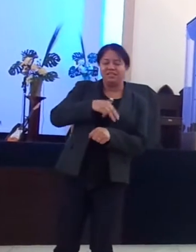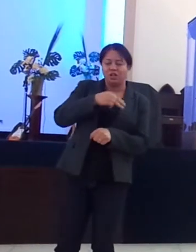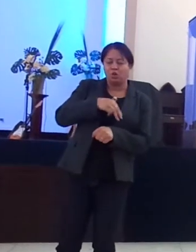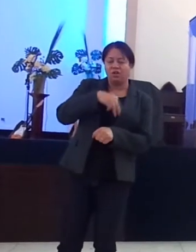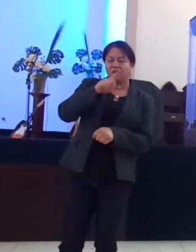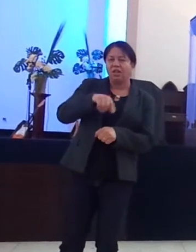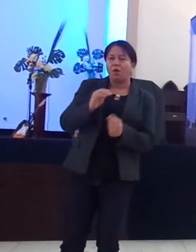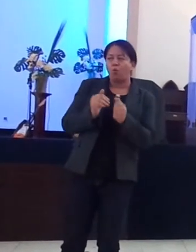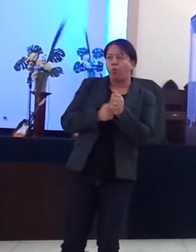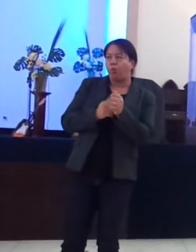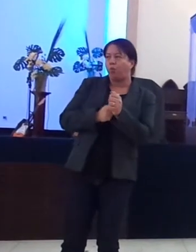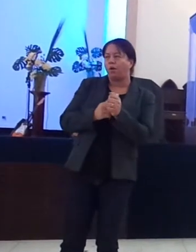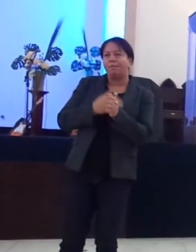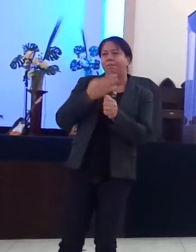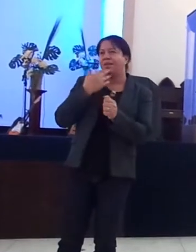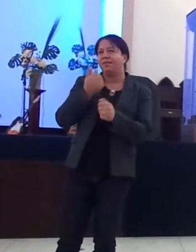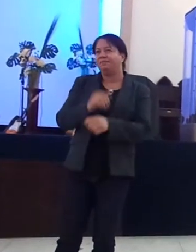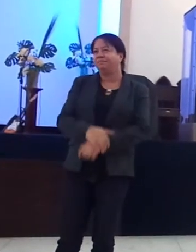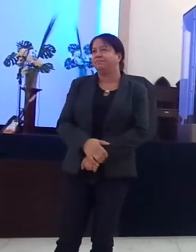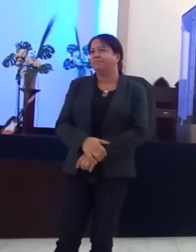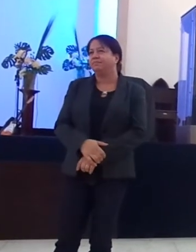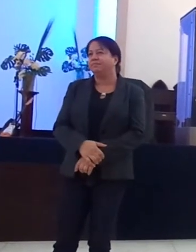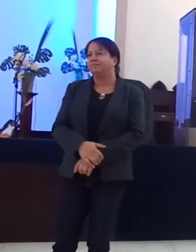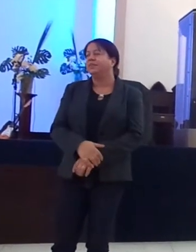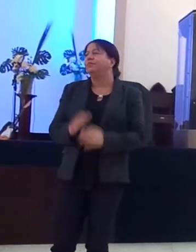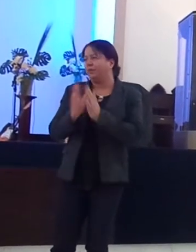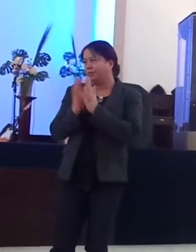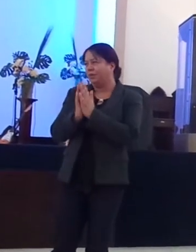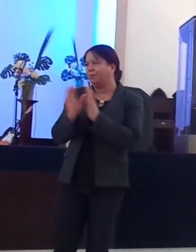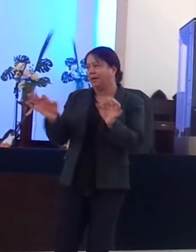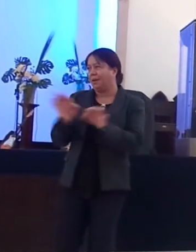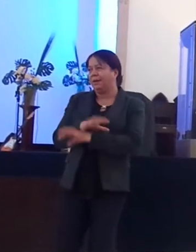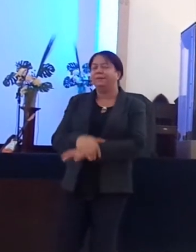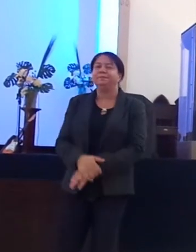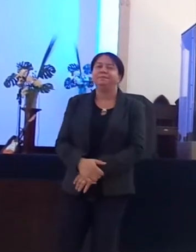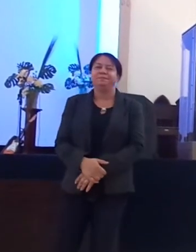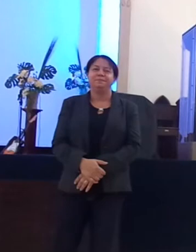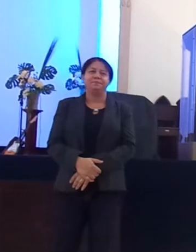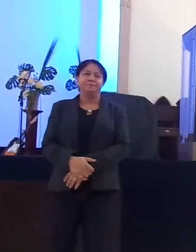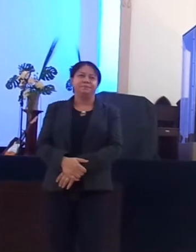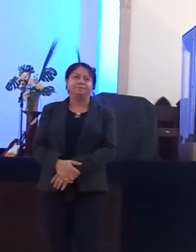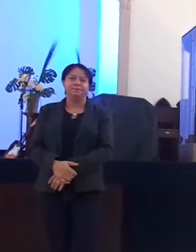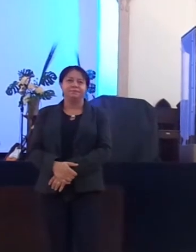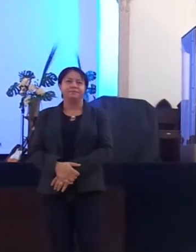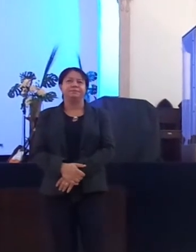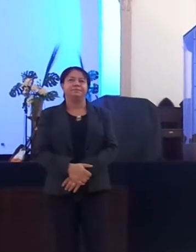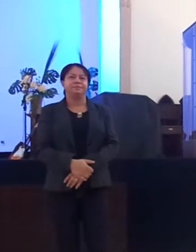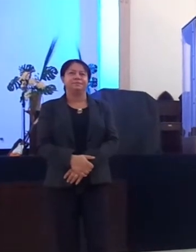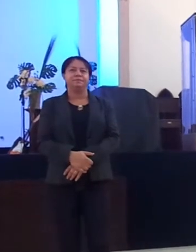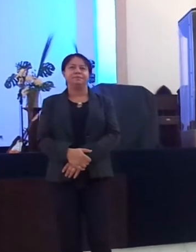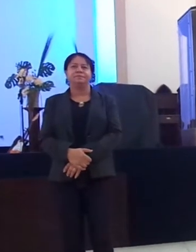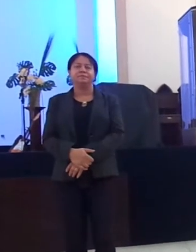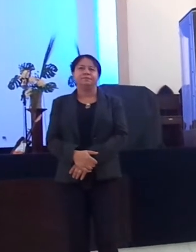segredo, melhor. Né? Vamos ter uma palavra de oração para nós encerrarmos?